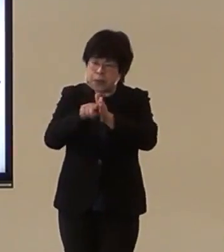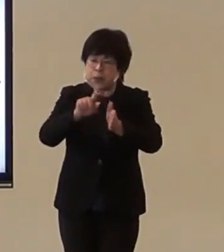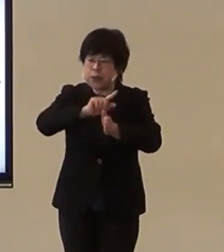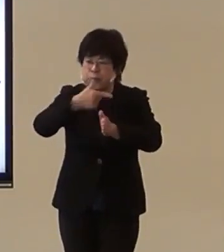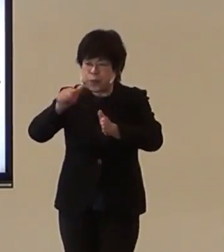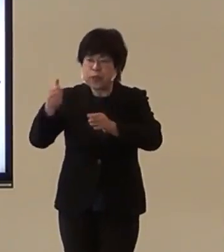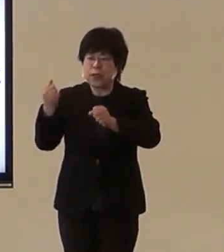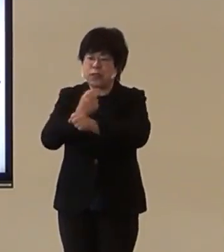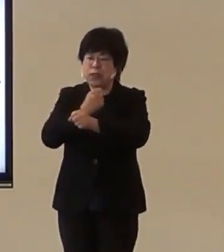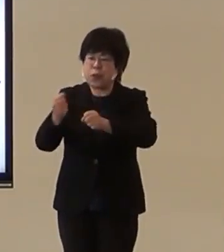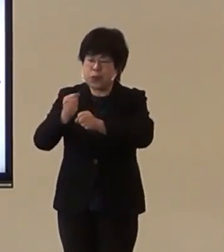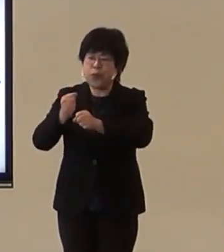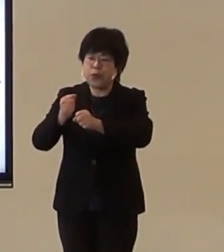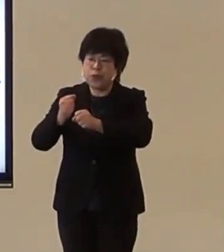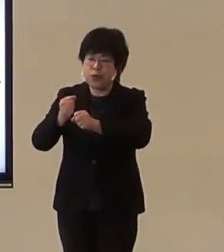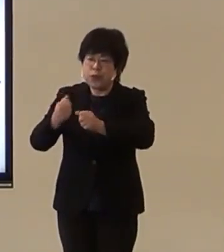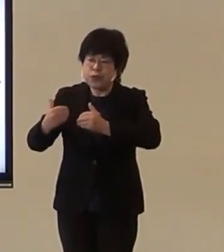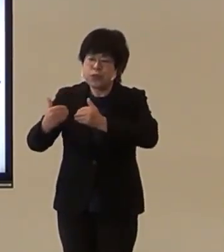ね、